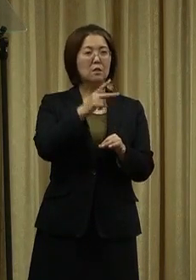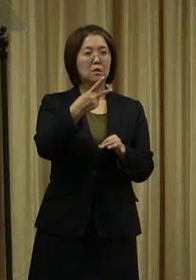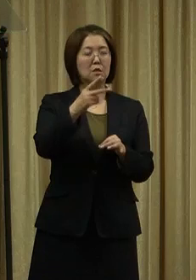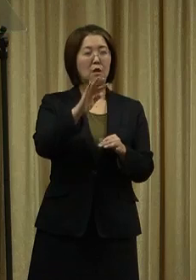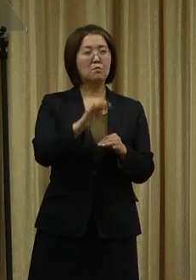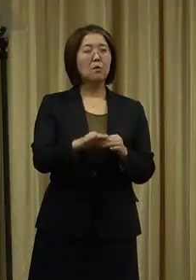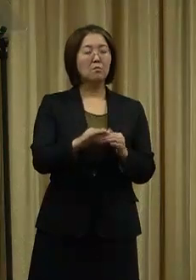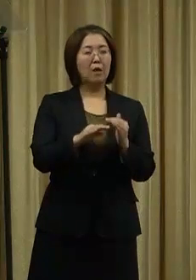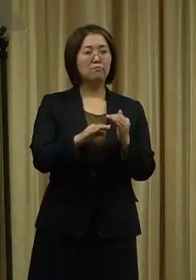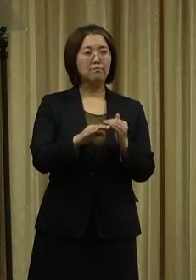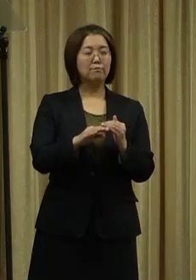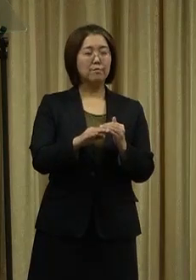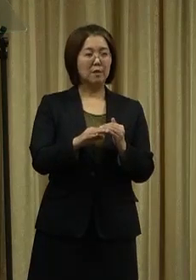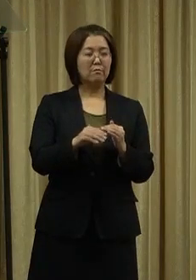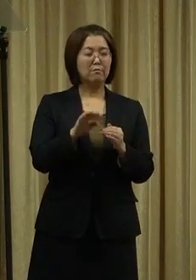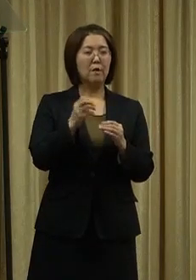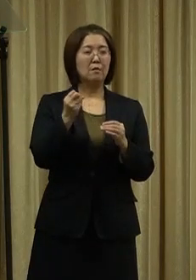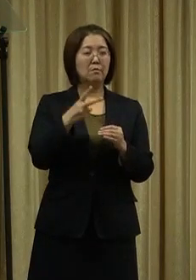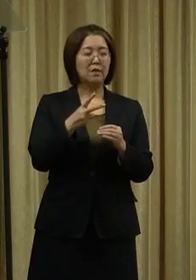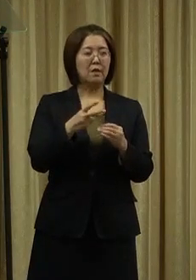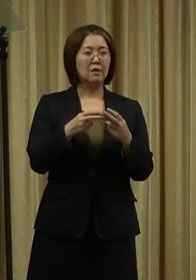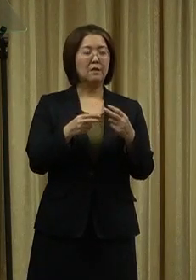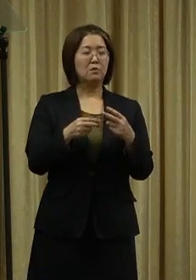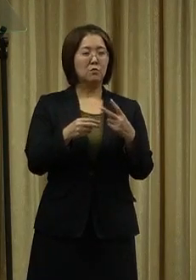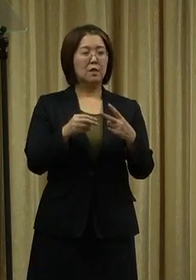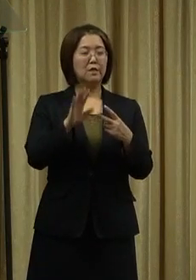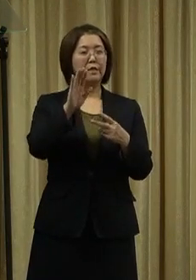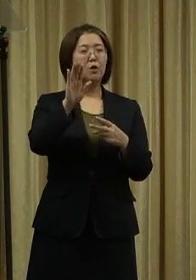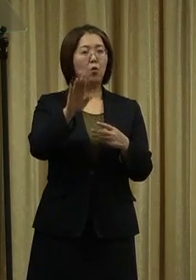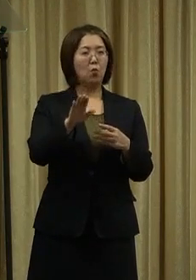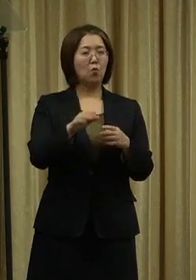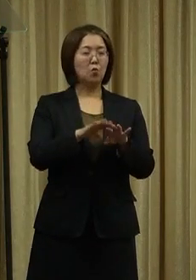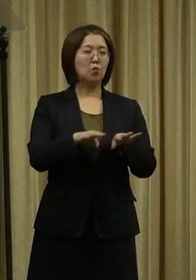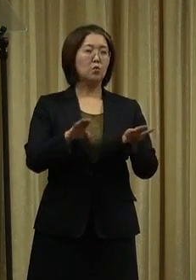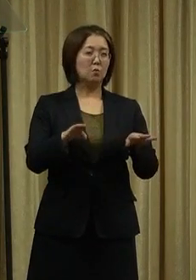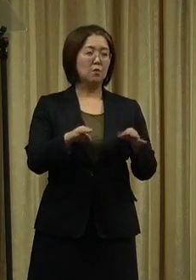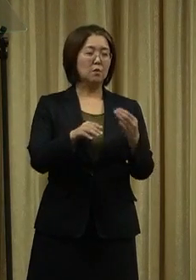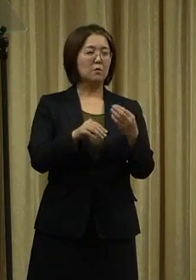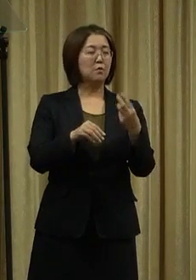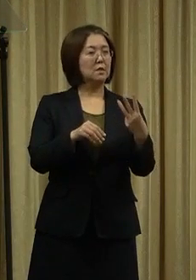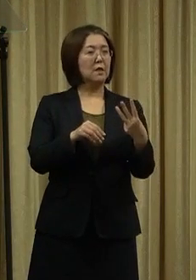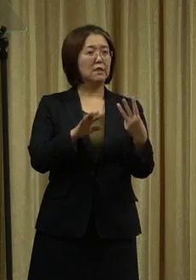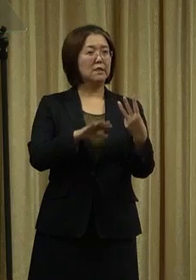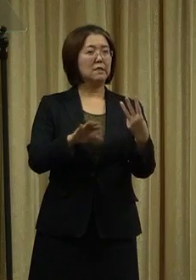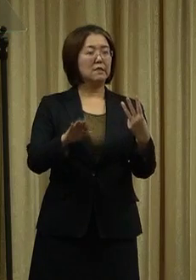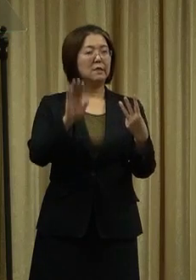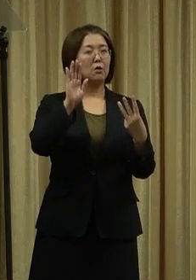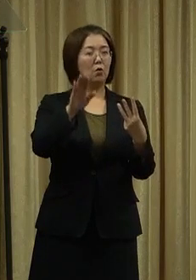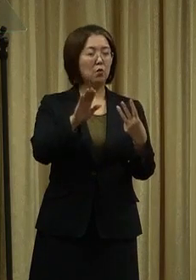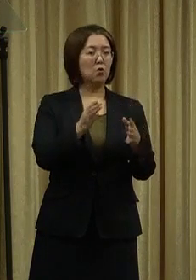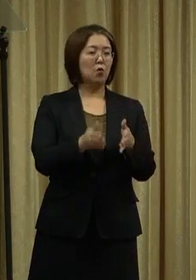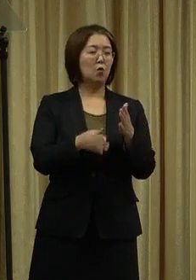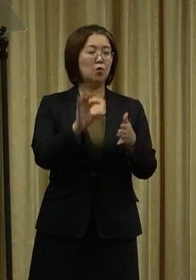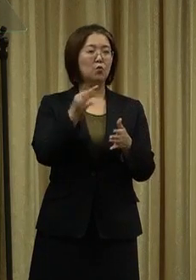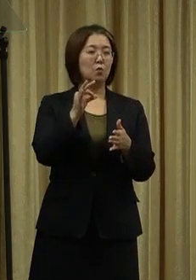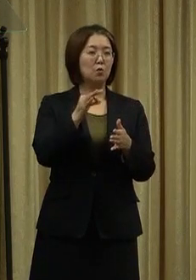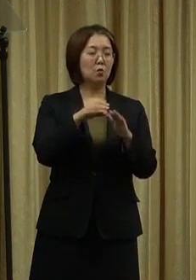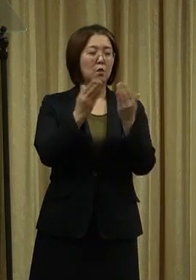3子以降の所得要件を撤廃し、県下全域で第3子以降の保育料を完全無償化します